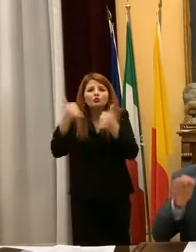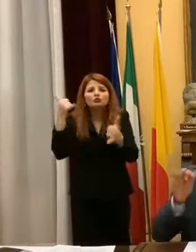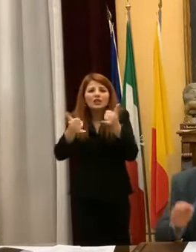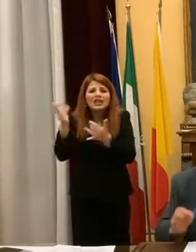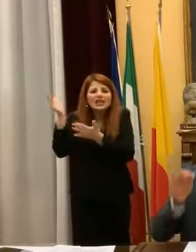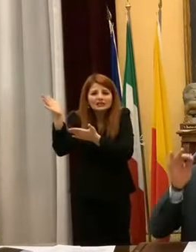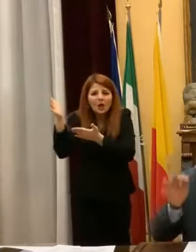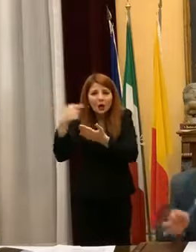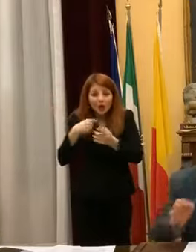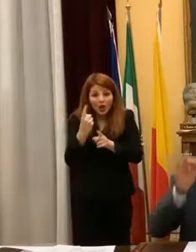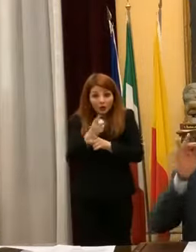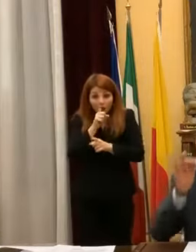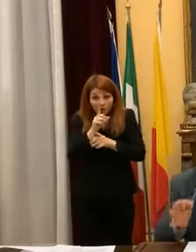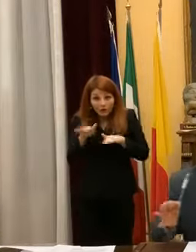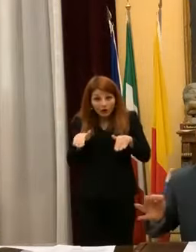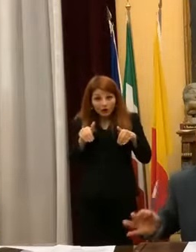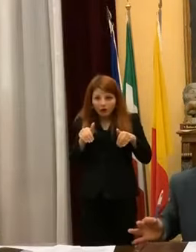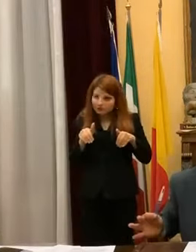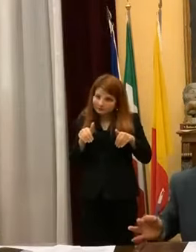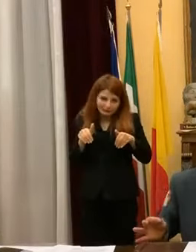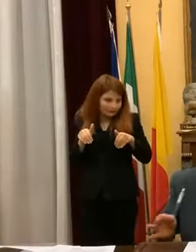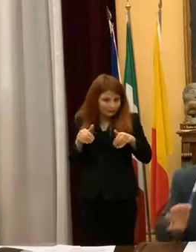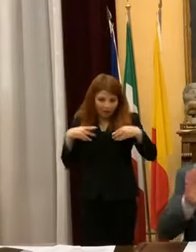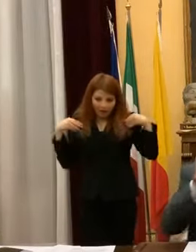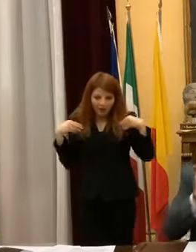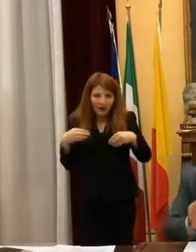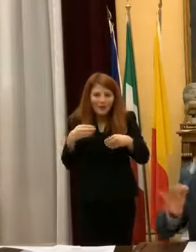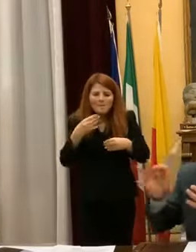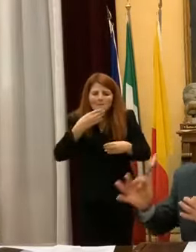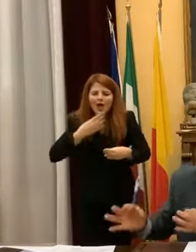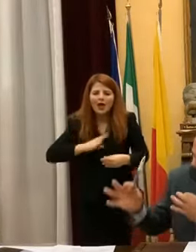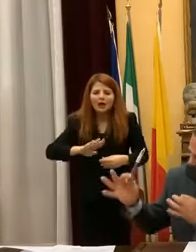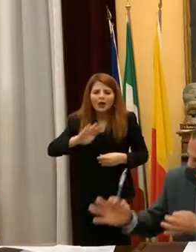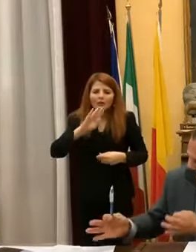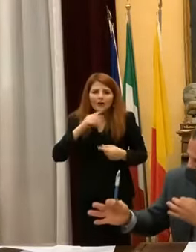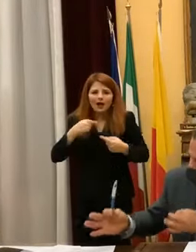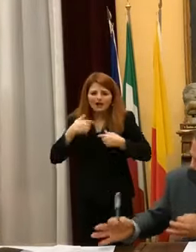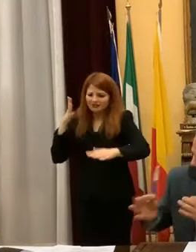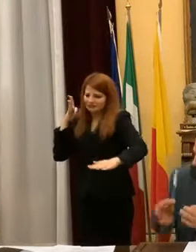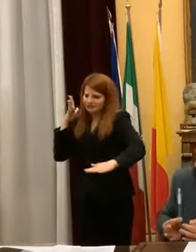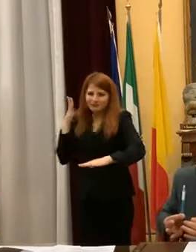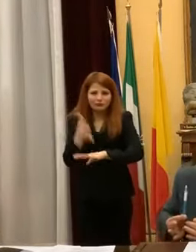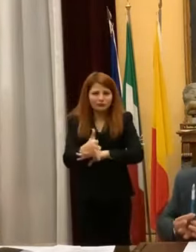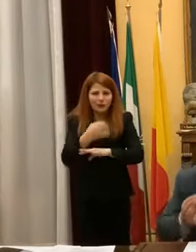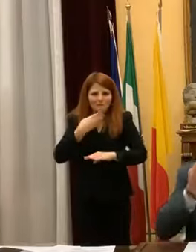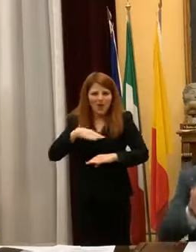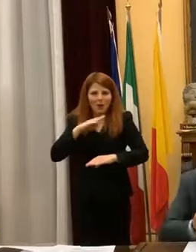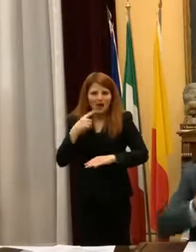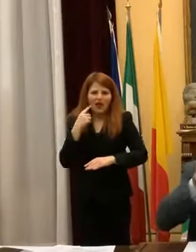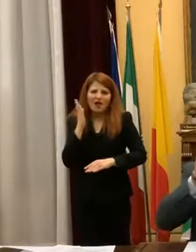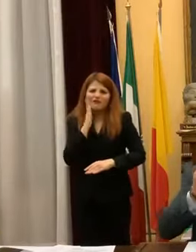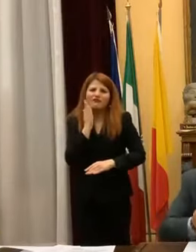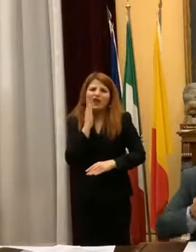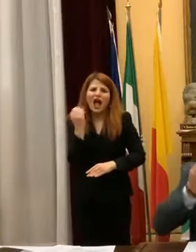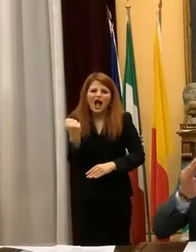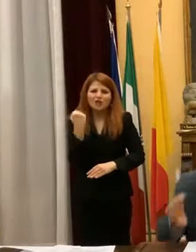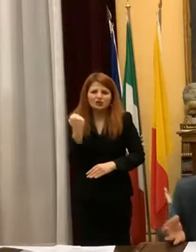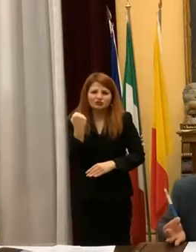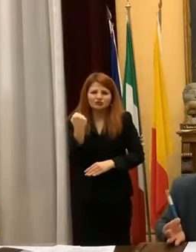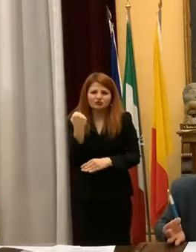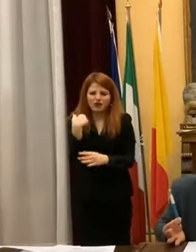che ho fatto per l'ennesima volta l'impertinente, perché c'è scritto nel decreto di sospensione di oggi, che andremo a vedere, che grazie all'impertinente